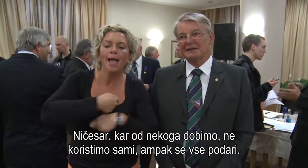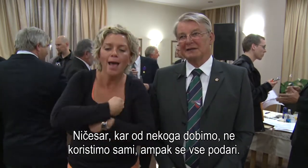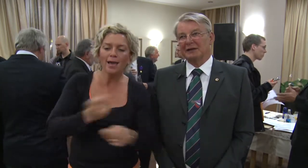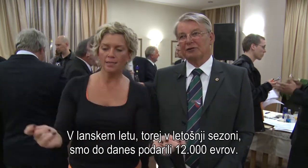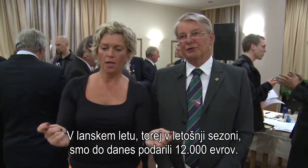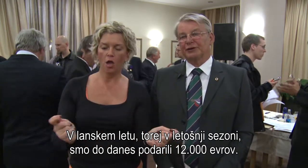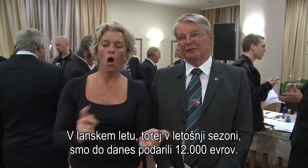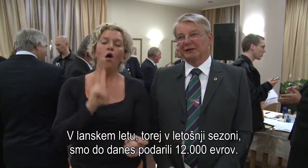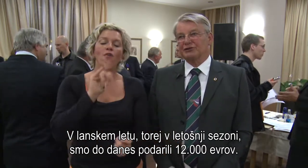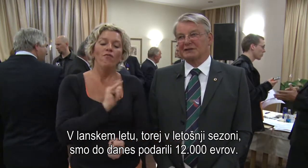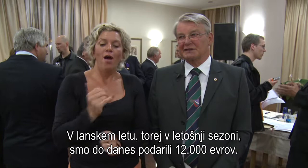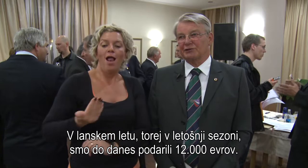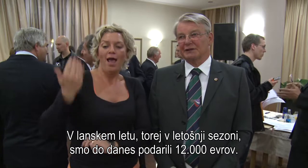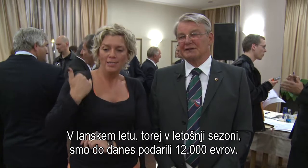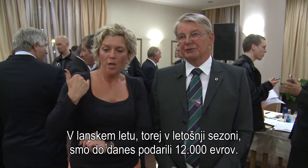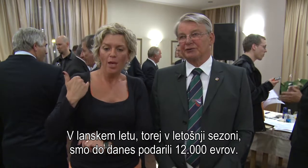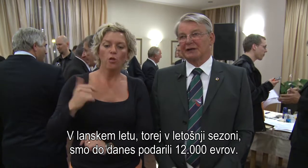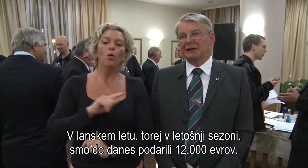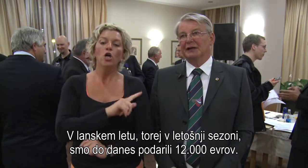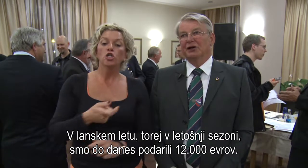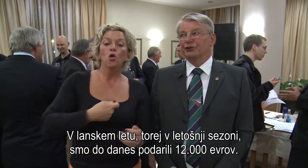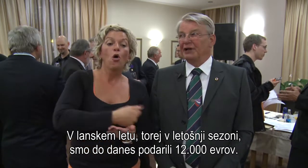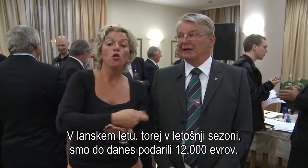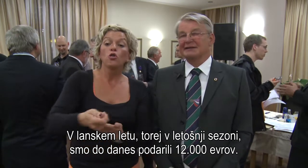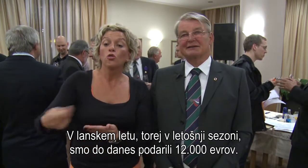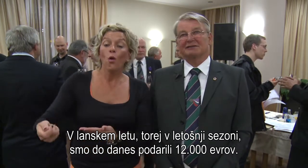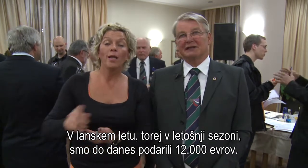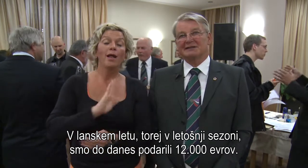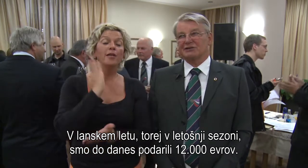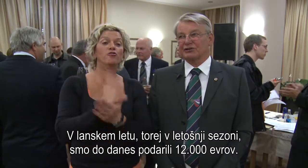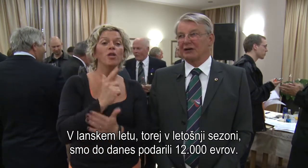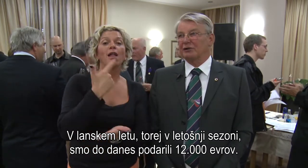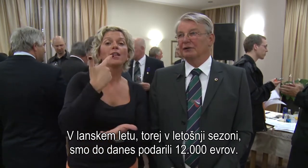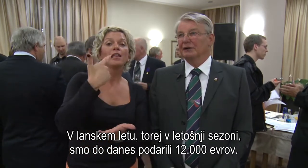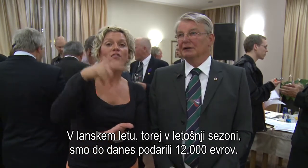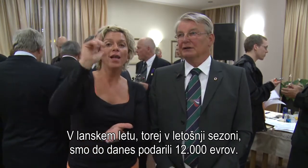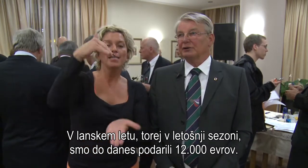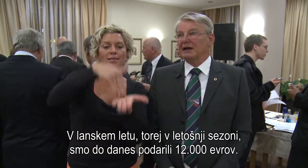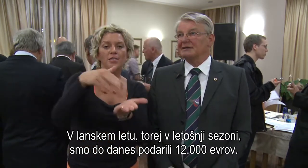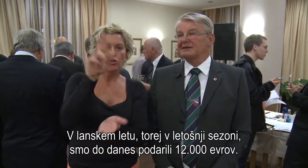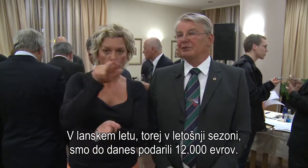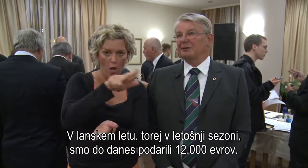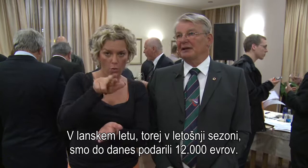V lanskem letu, torej v letošnji sezoni, smo donirali do danes 12 000 evrov.